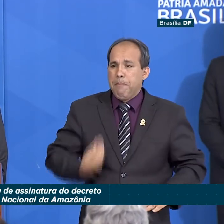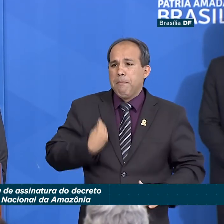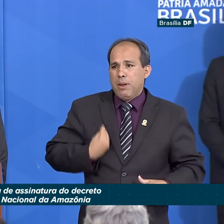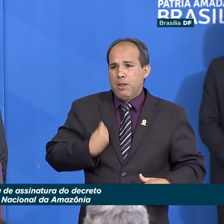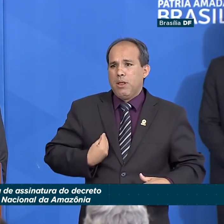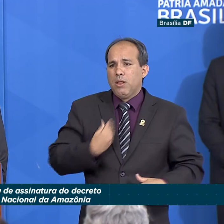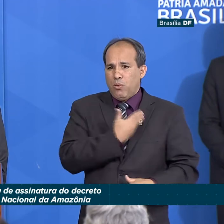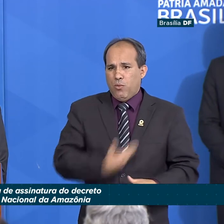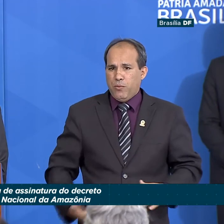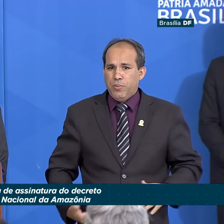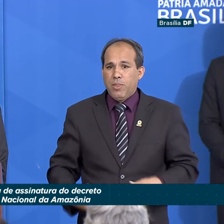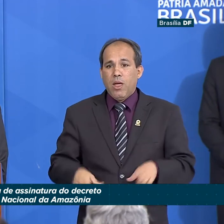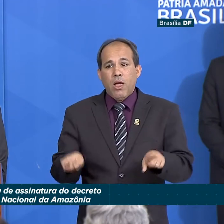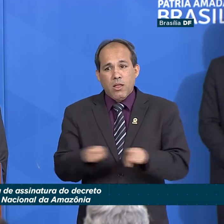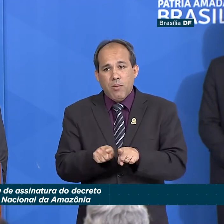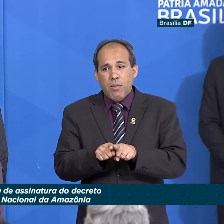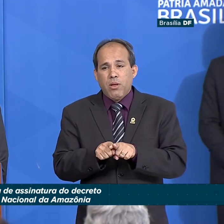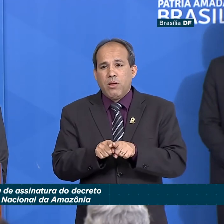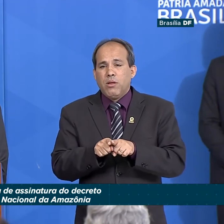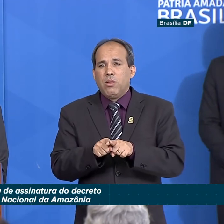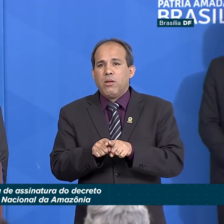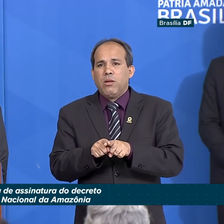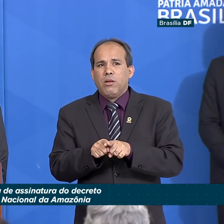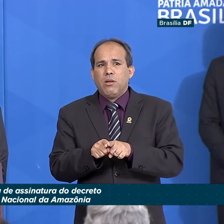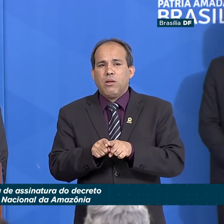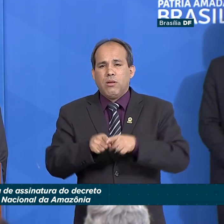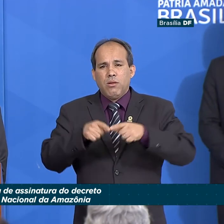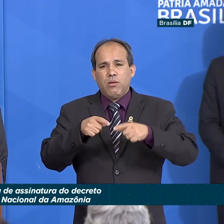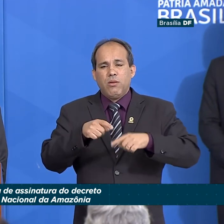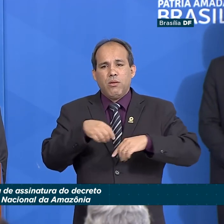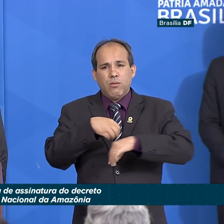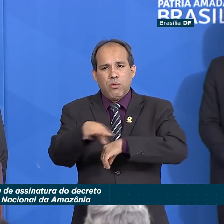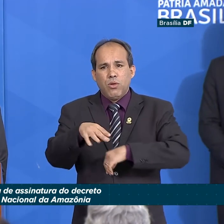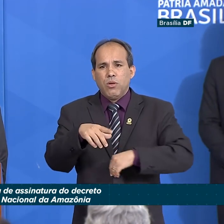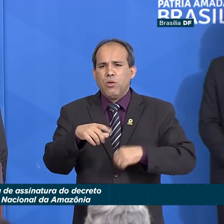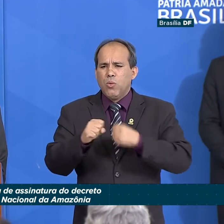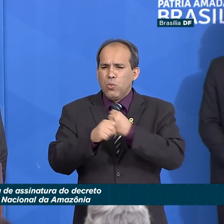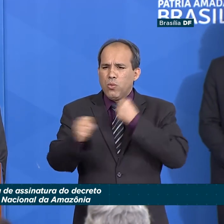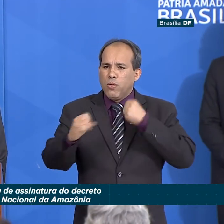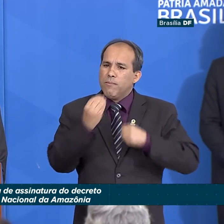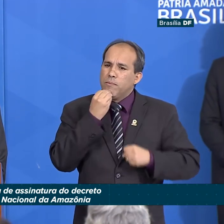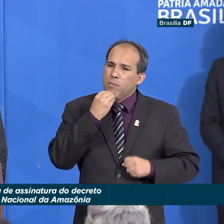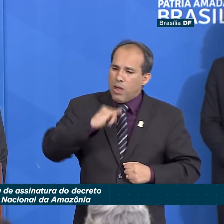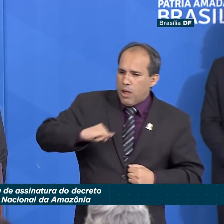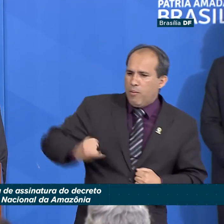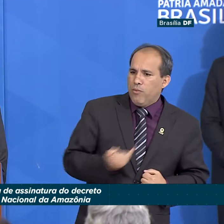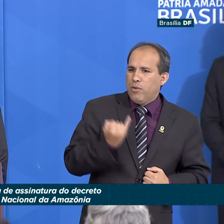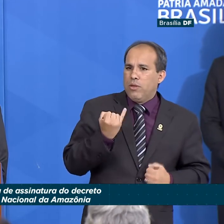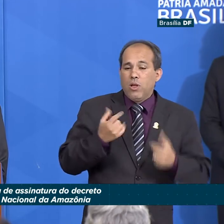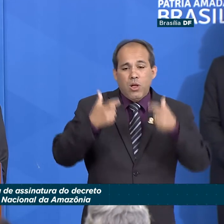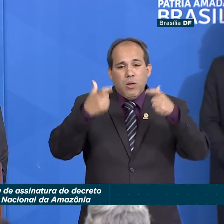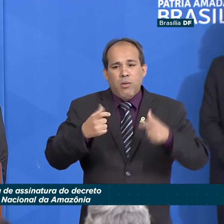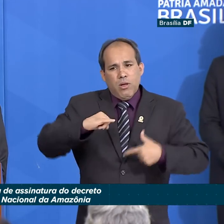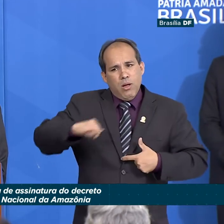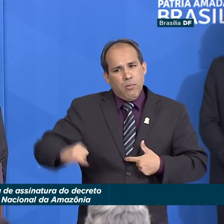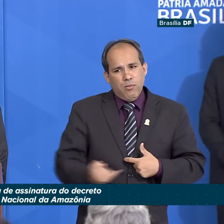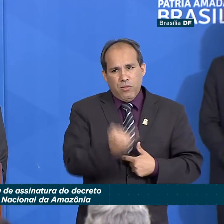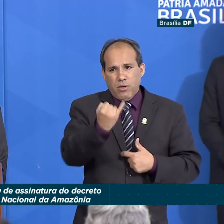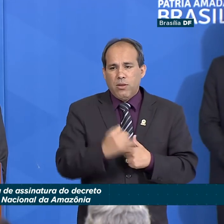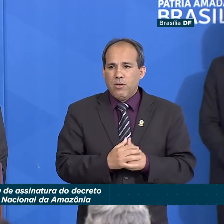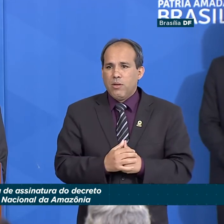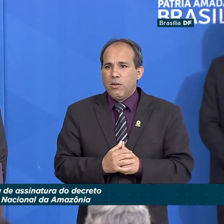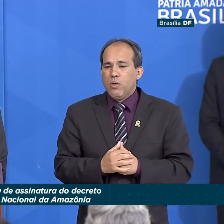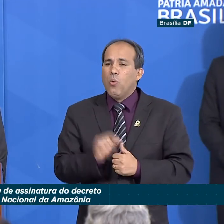Enfim, estamos falando de um enorme espaço de oportunidades. É do que se trata